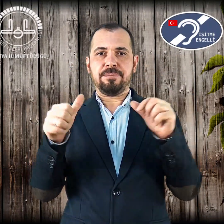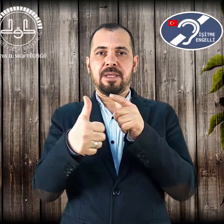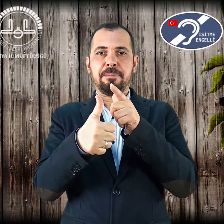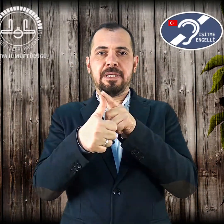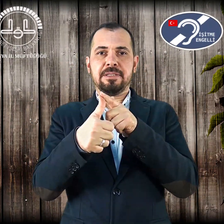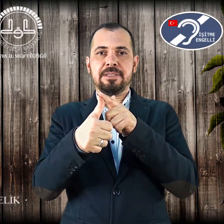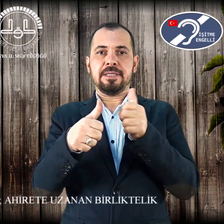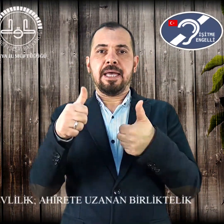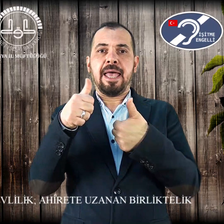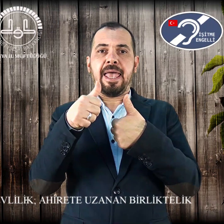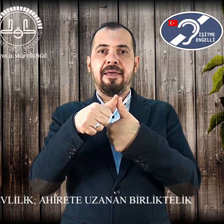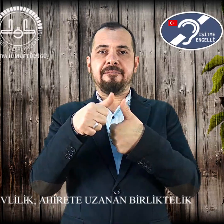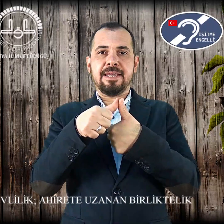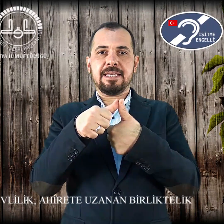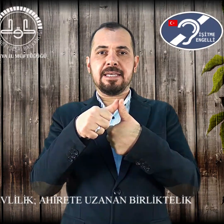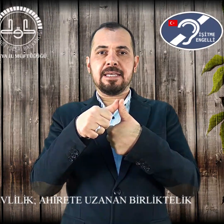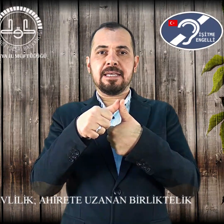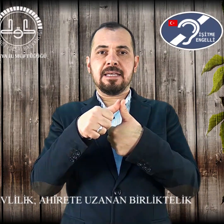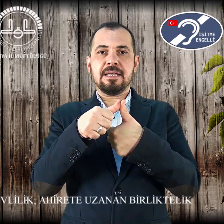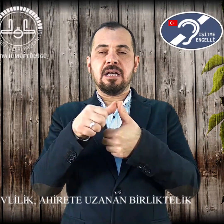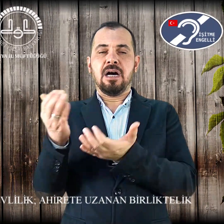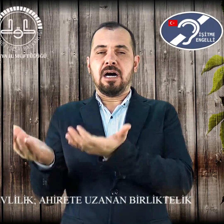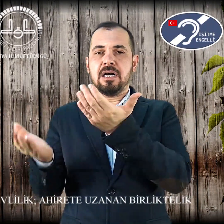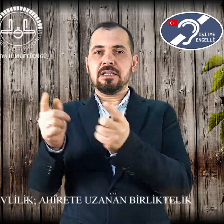evlilik, ahirete uzanan birliktelik.